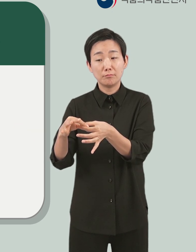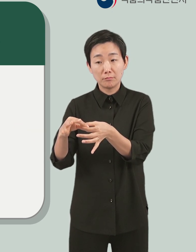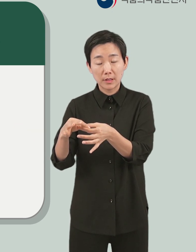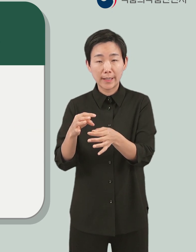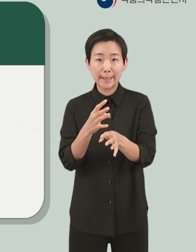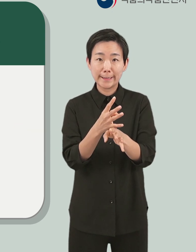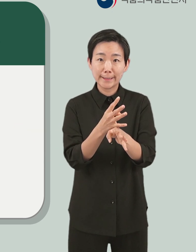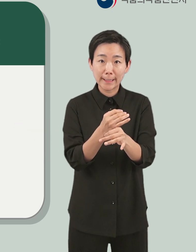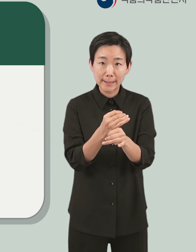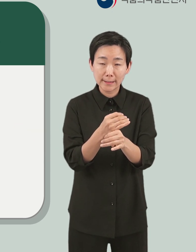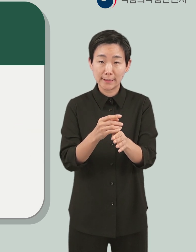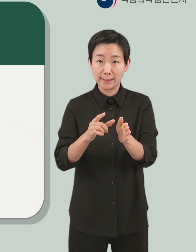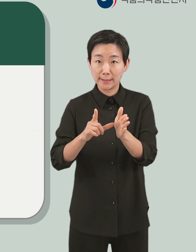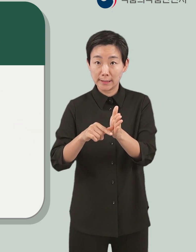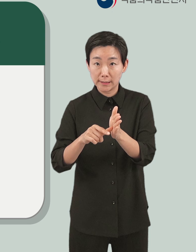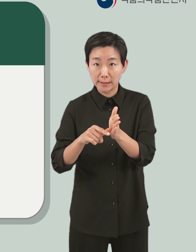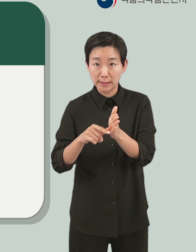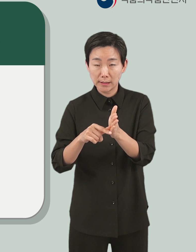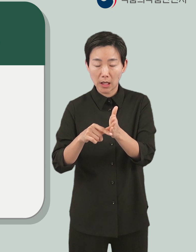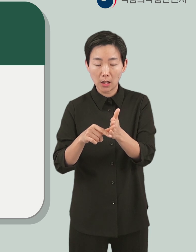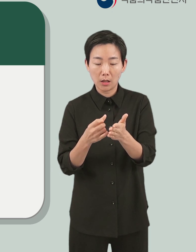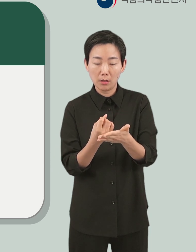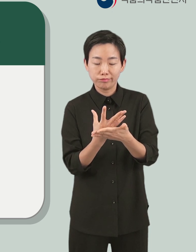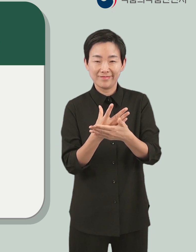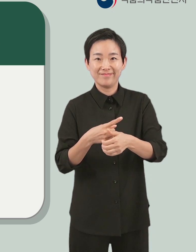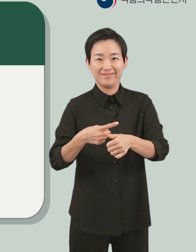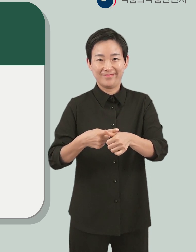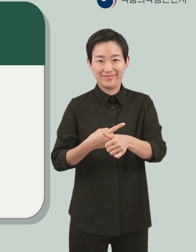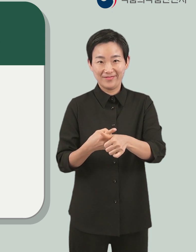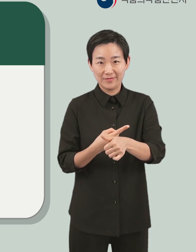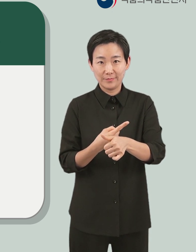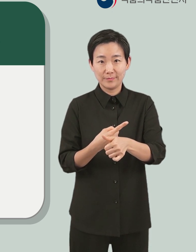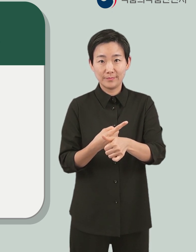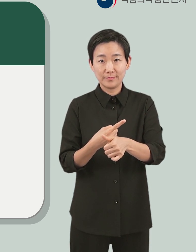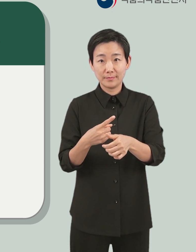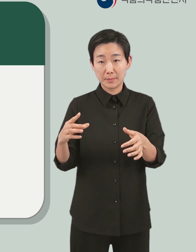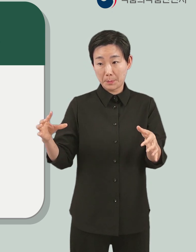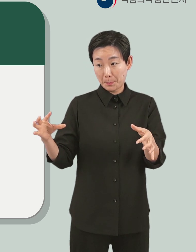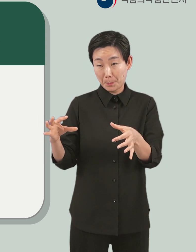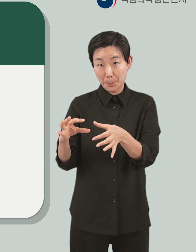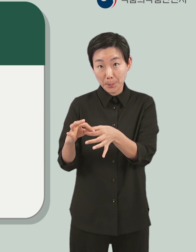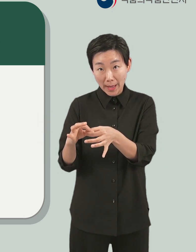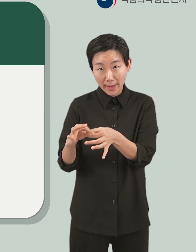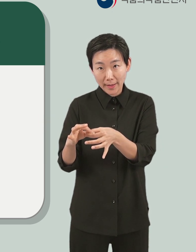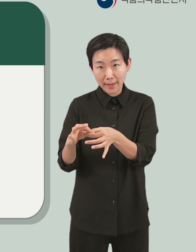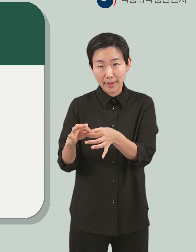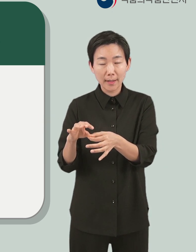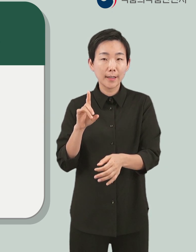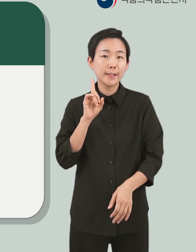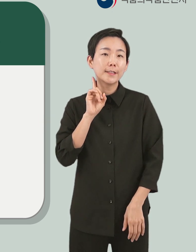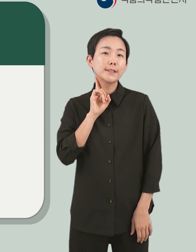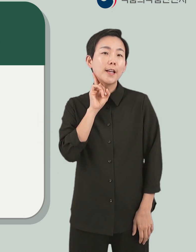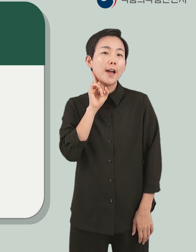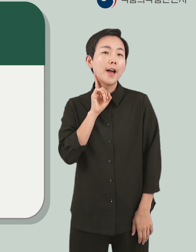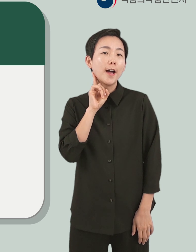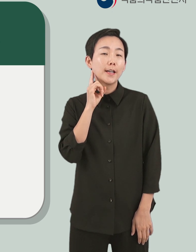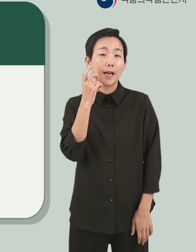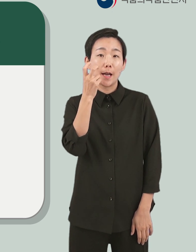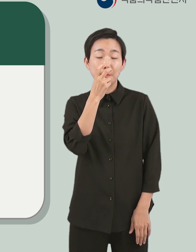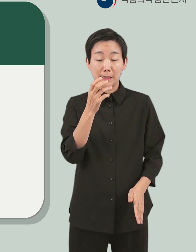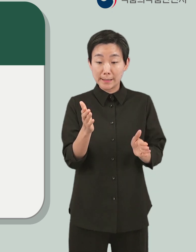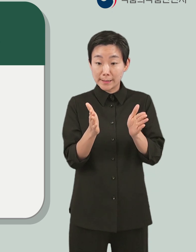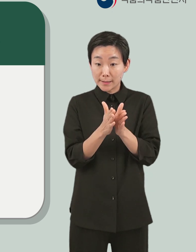시에 스마트폰에 표시되는 안내에 따라서 의료기기와 스마트폰을 연결합니다. 스마트폰의 블루투스 기능을 켠